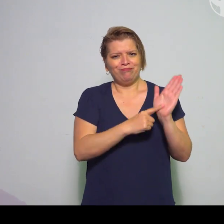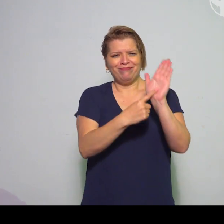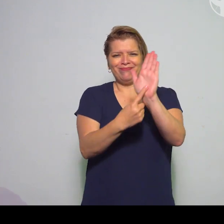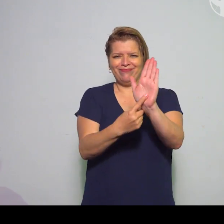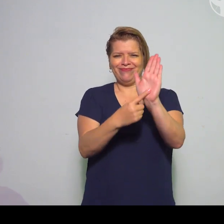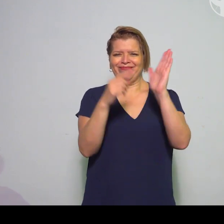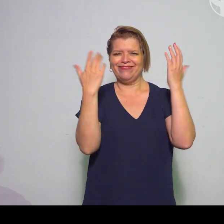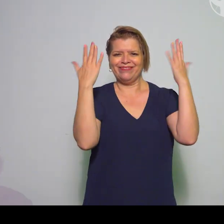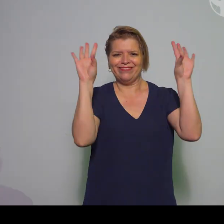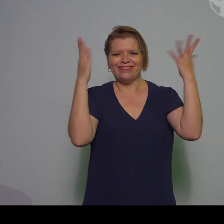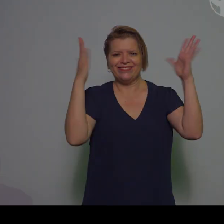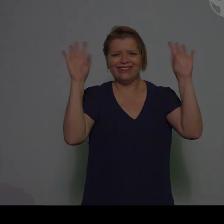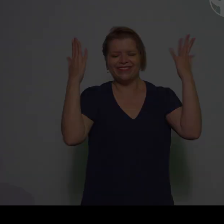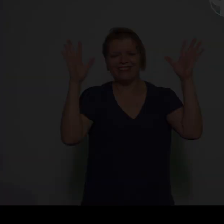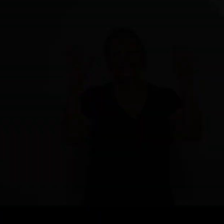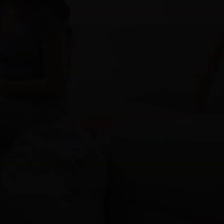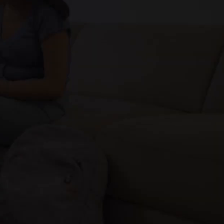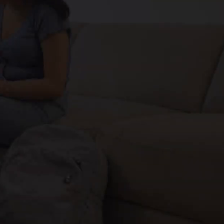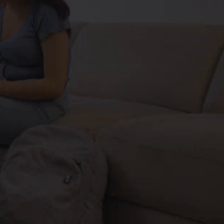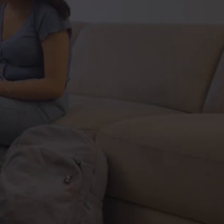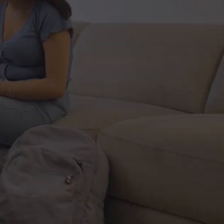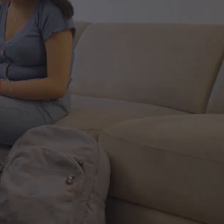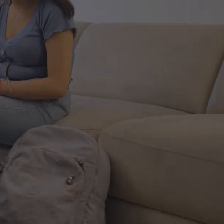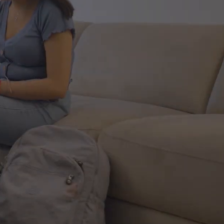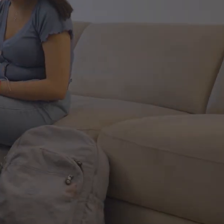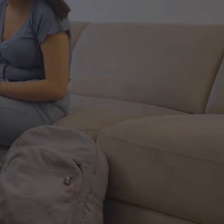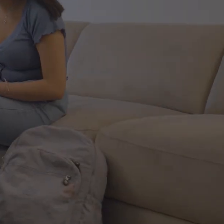Veamos la presentación de la serie.